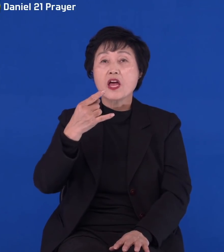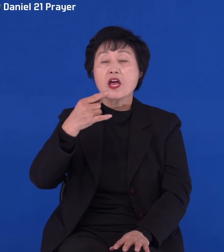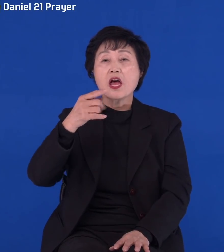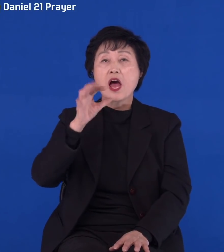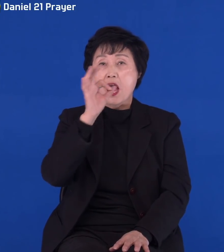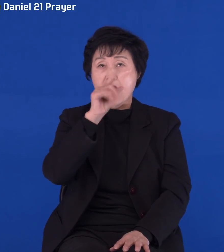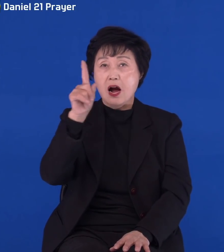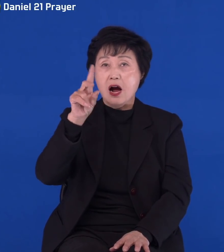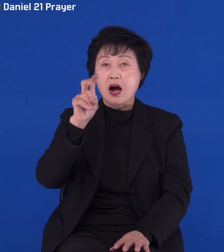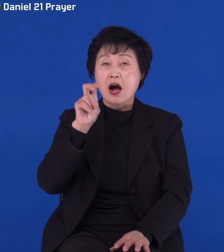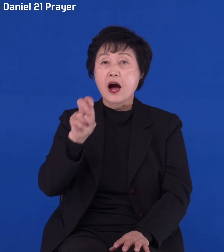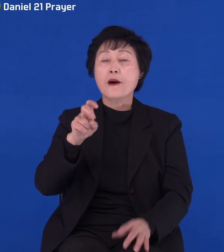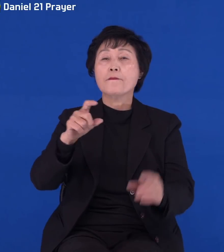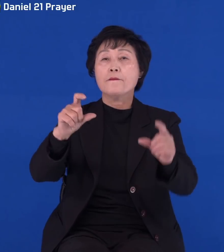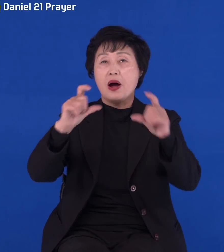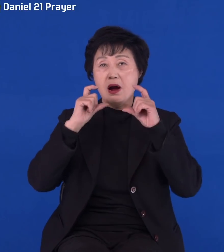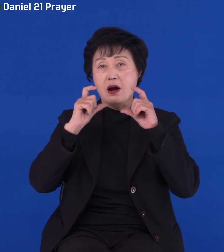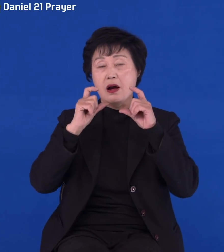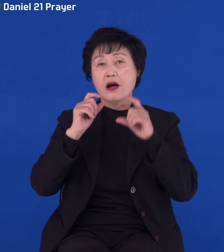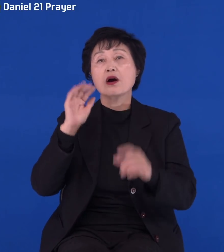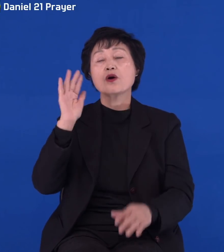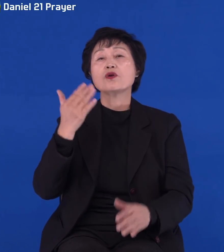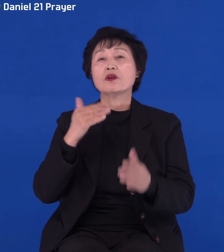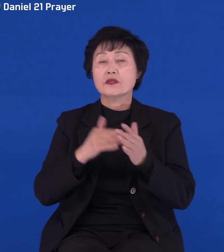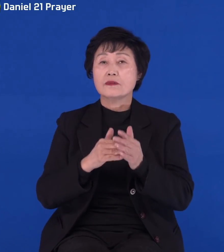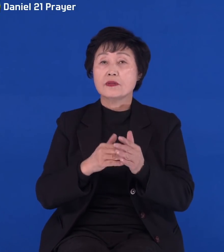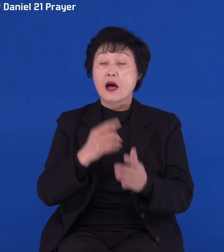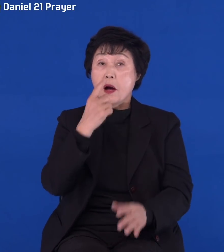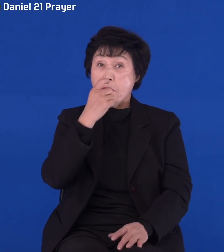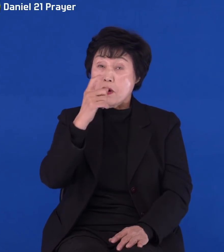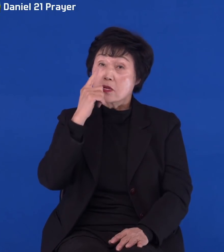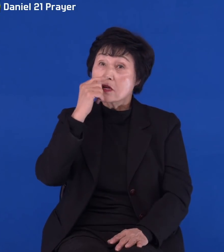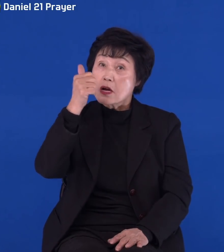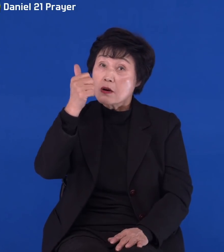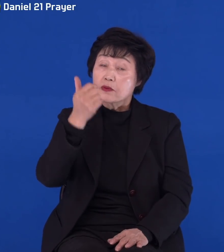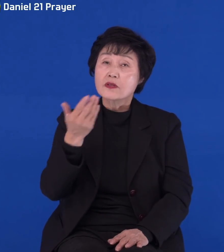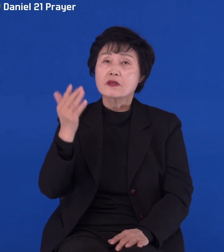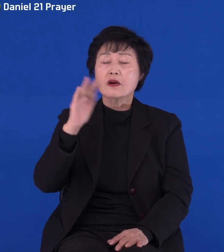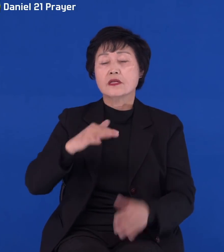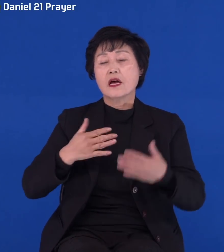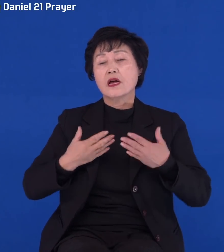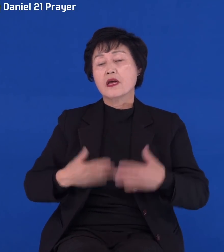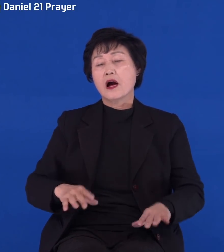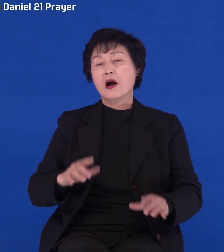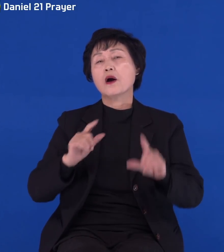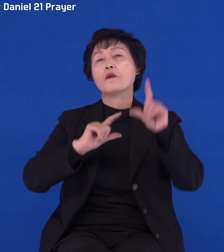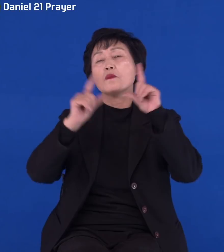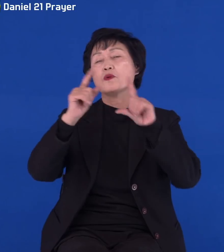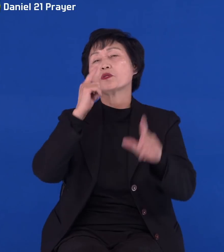멋진 아버지가 처음으로 제게 연약한 모습을 보이셨습니다. 수술실에 들어가기 전에